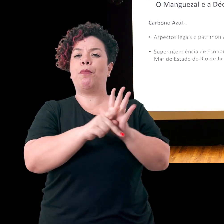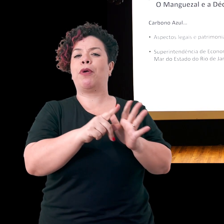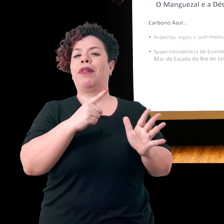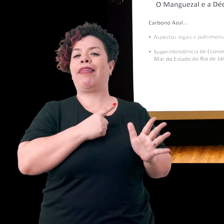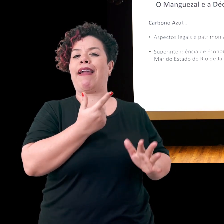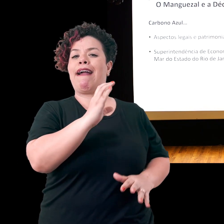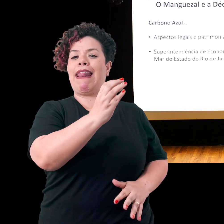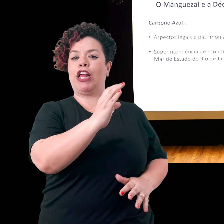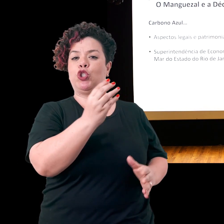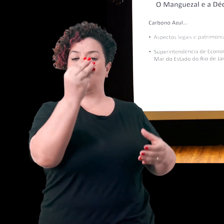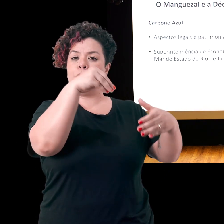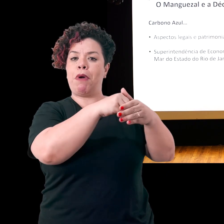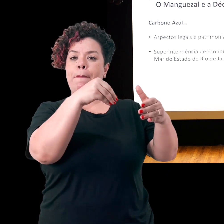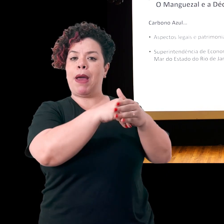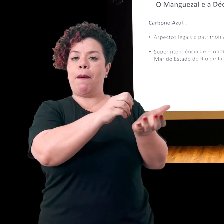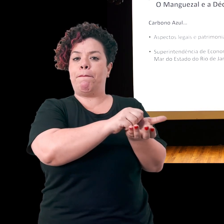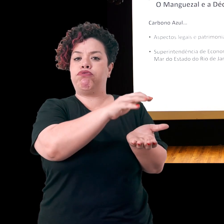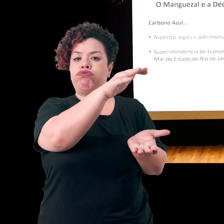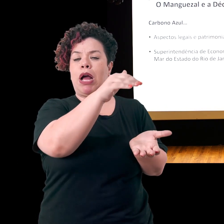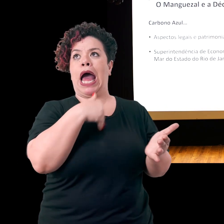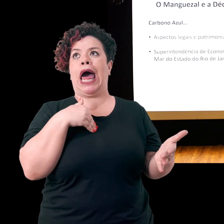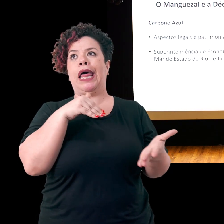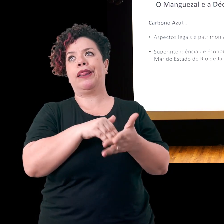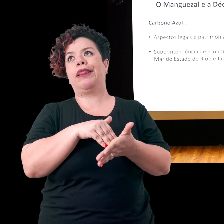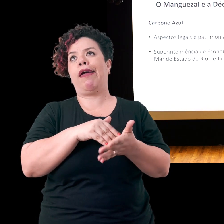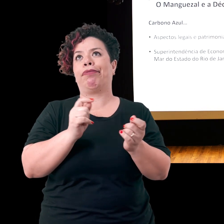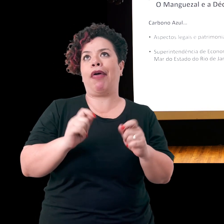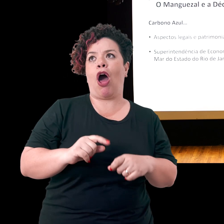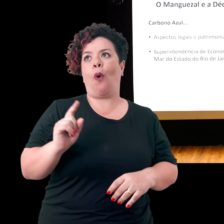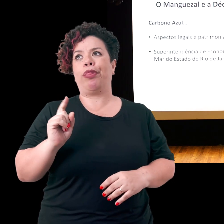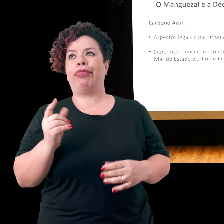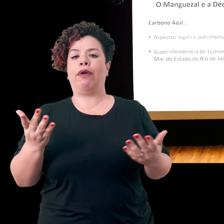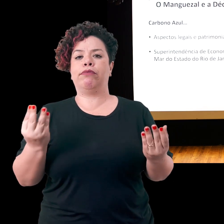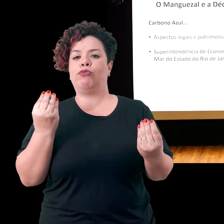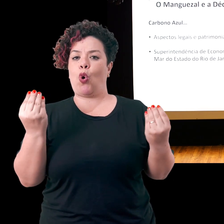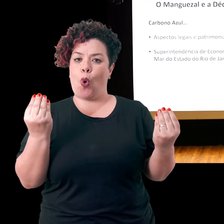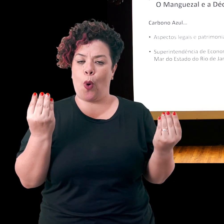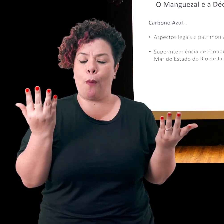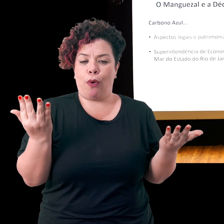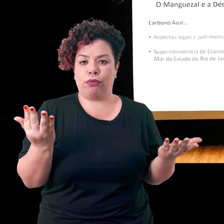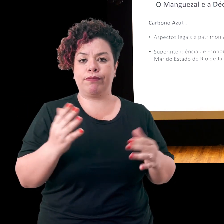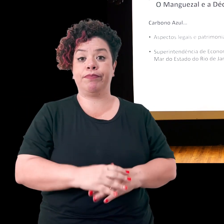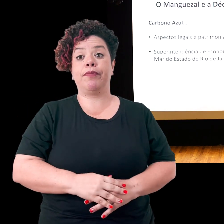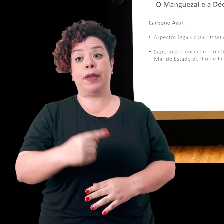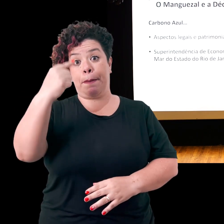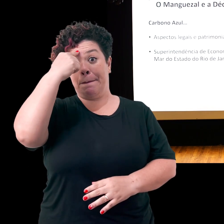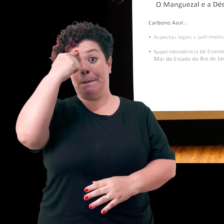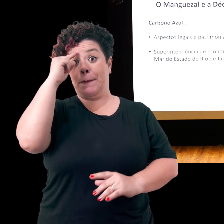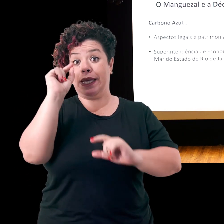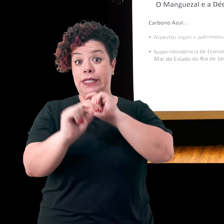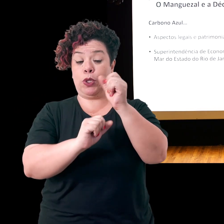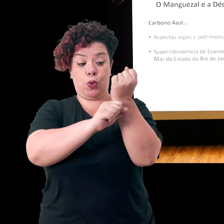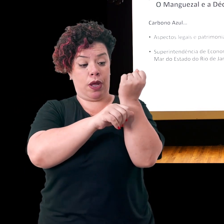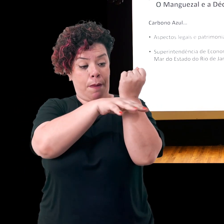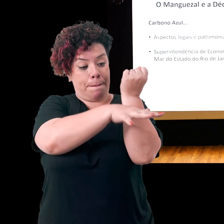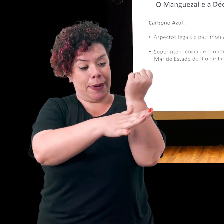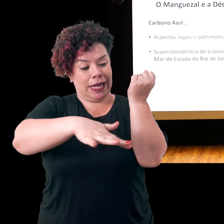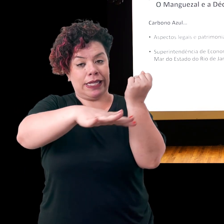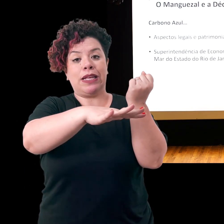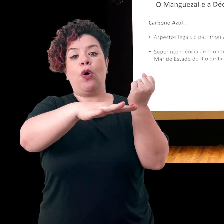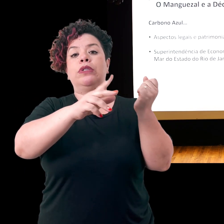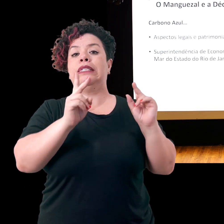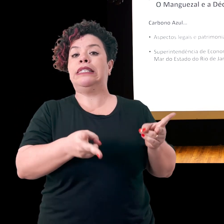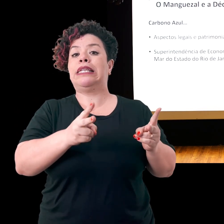royalties? Até que ponto sim, até que ponto não? Considerando que os manguezais estão em